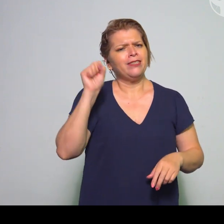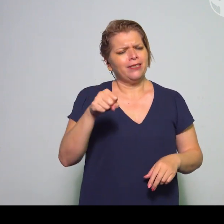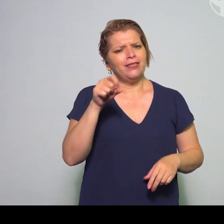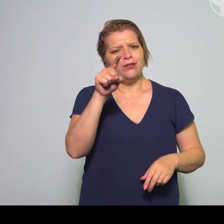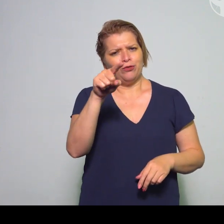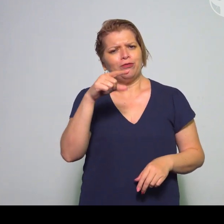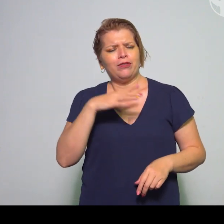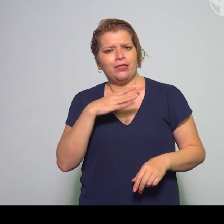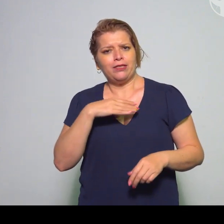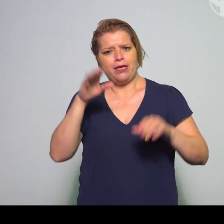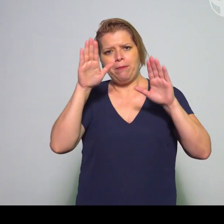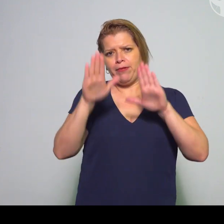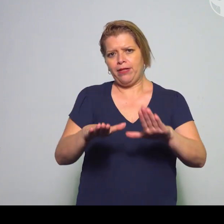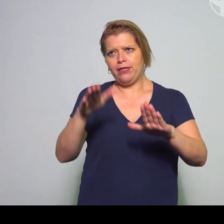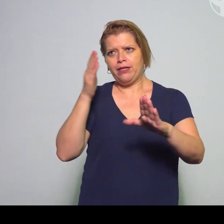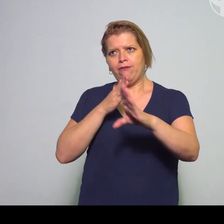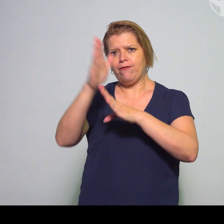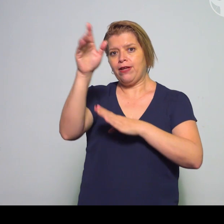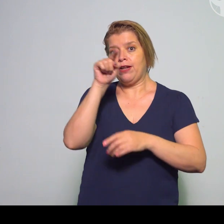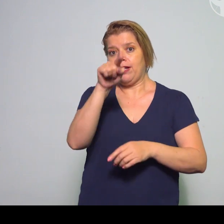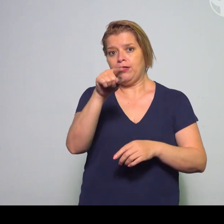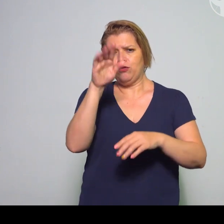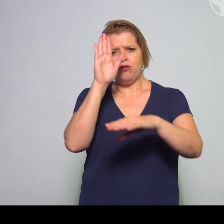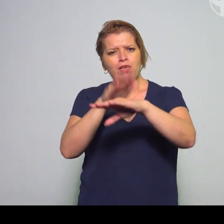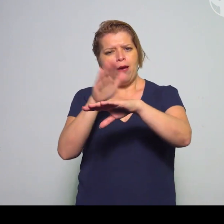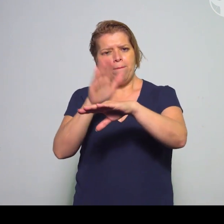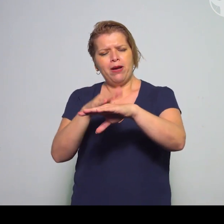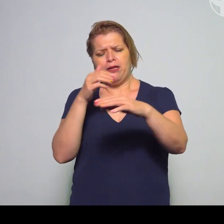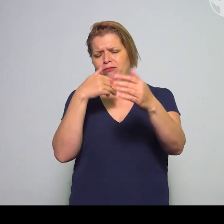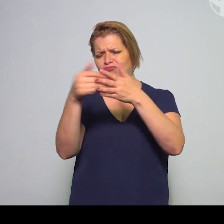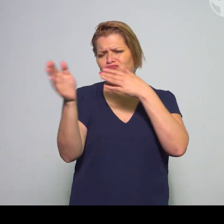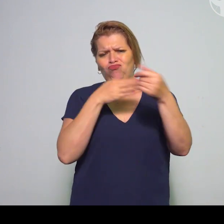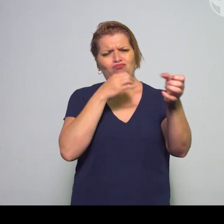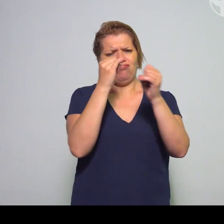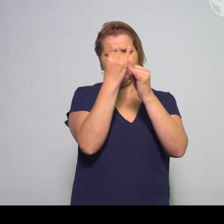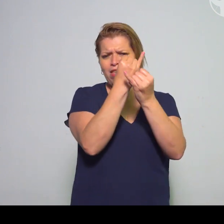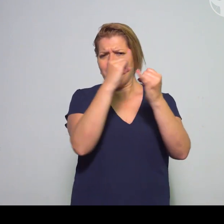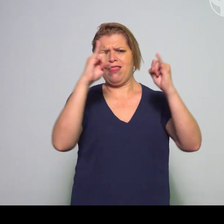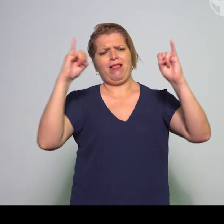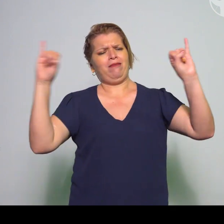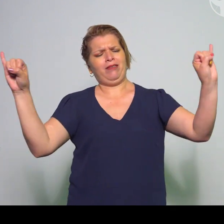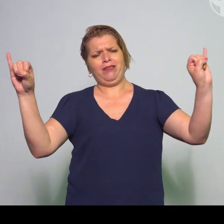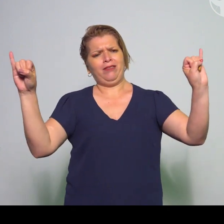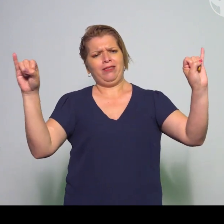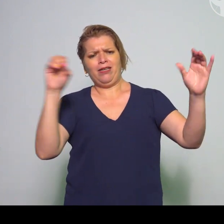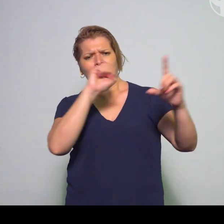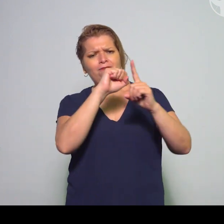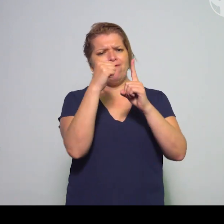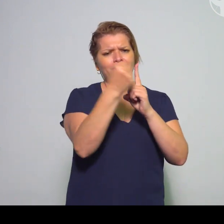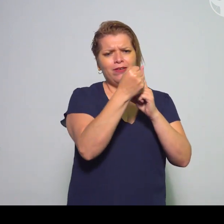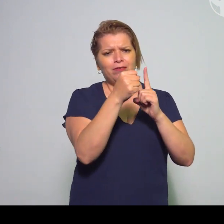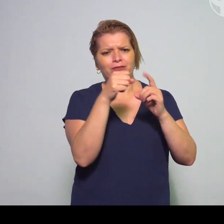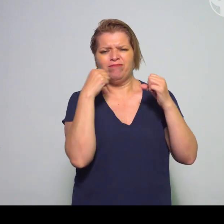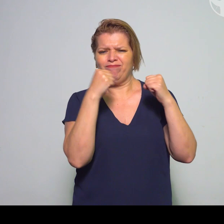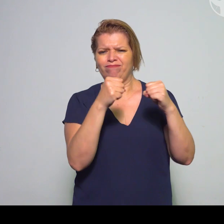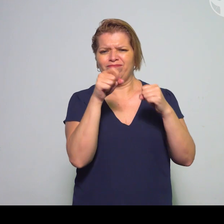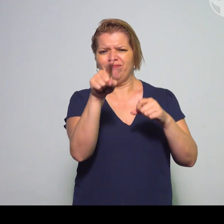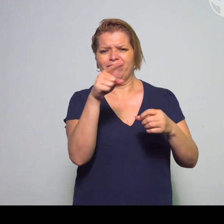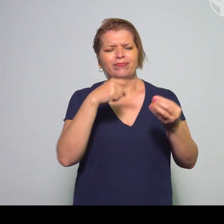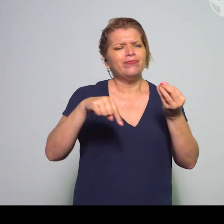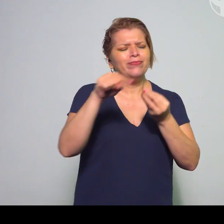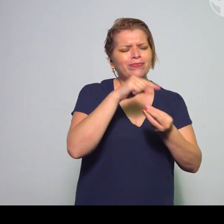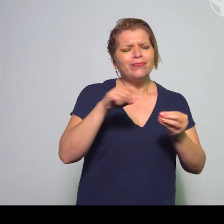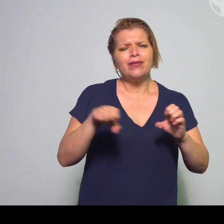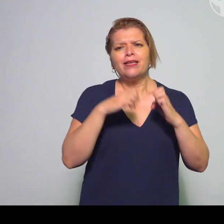destacar. Tú tienes que mantenerte fiel a tu llamado independientemente de la situación en la que tu familia